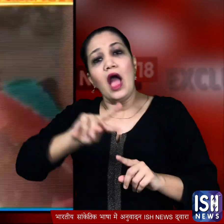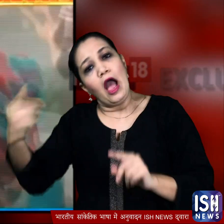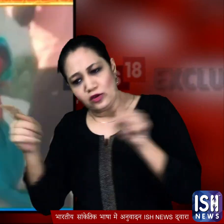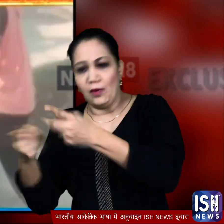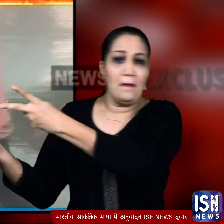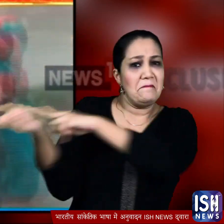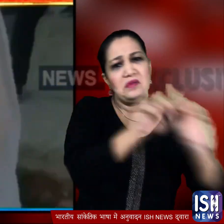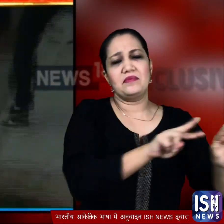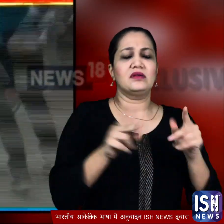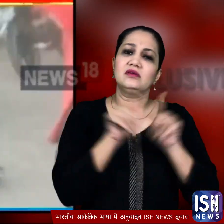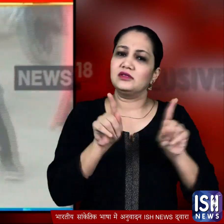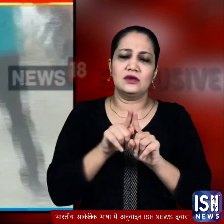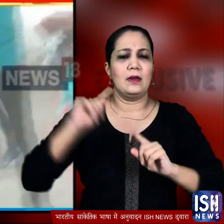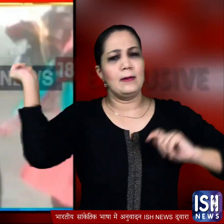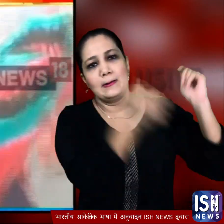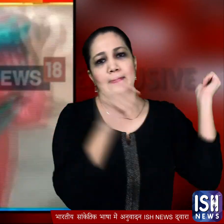के लोगों ने भी पलटवार किया।